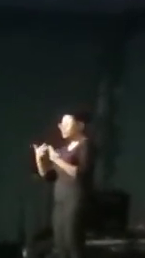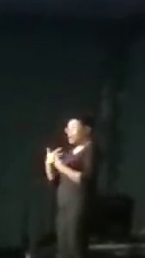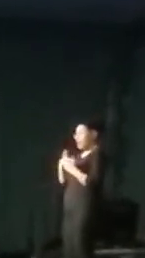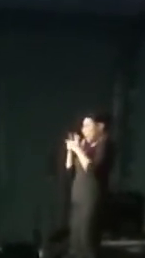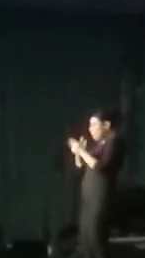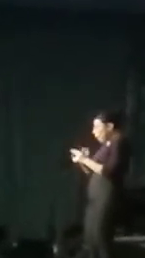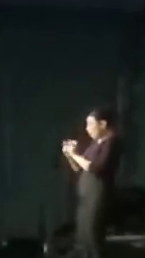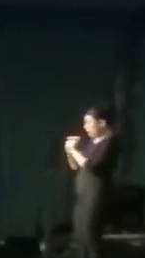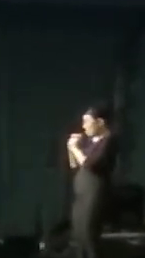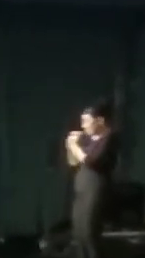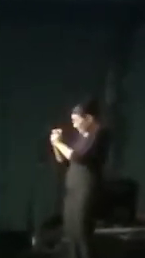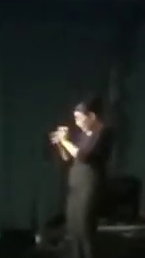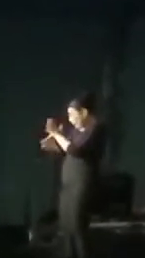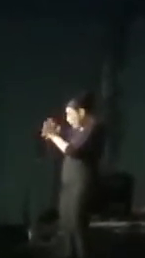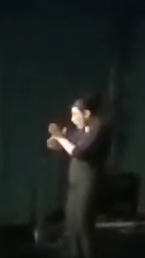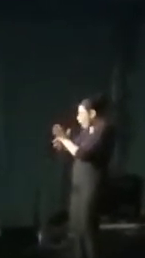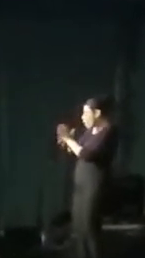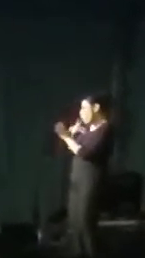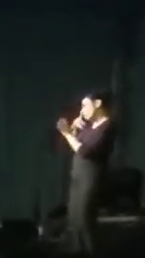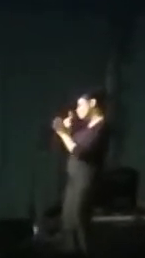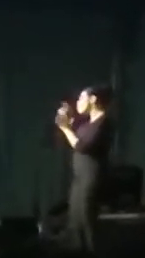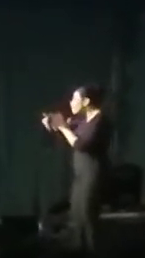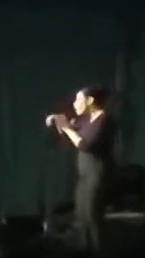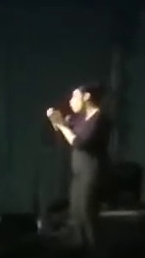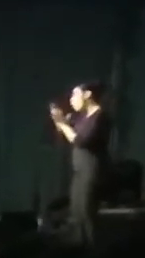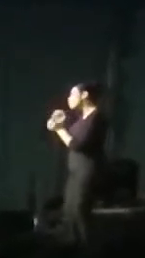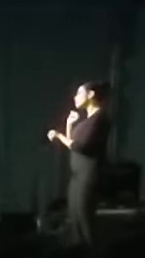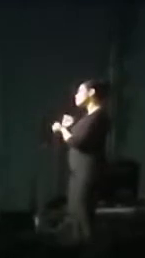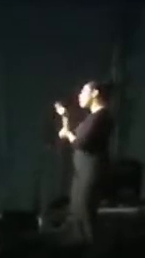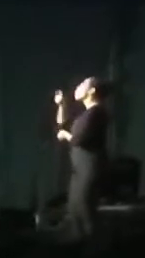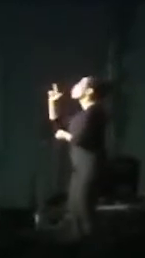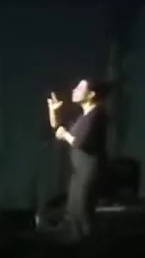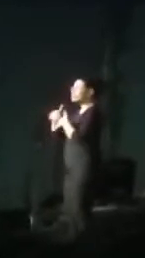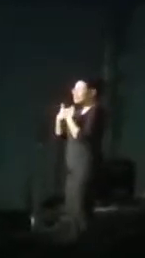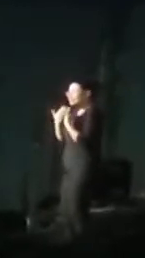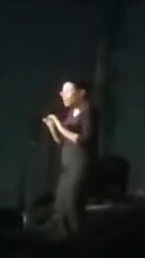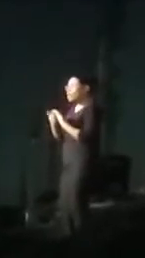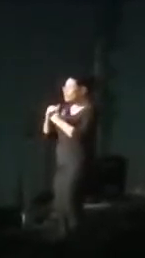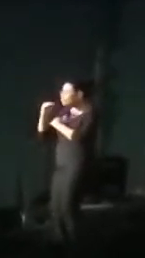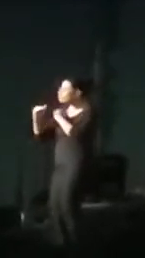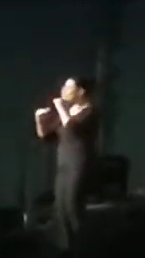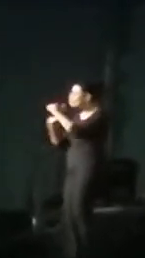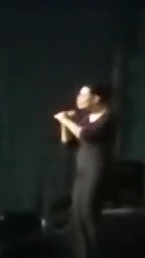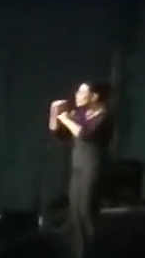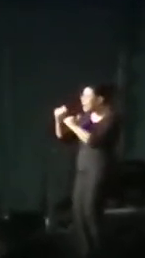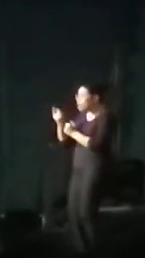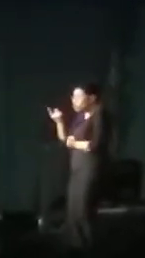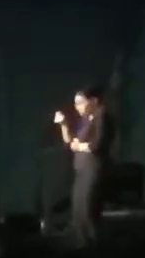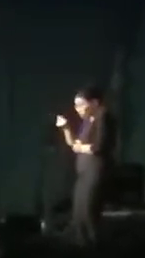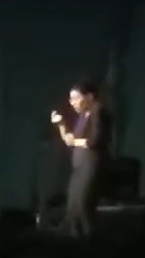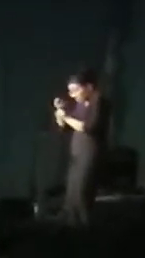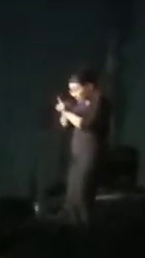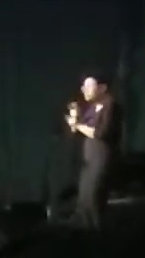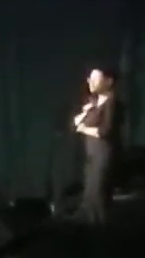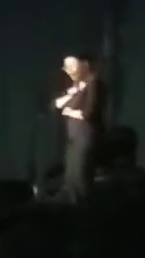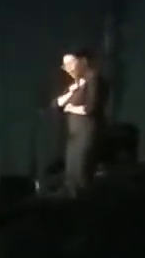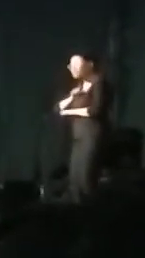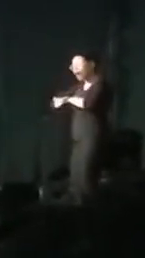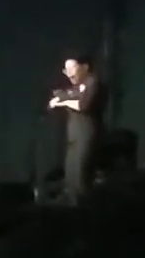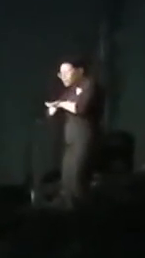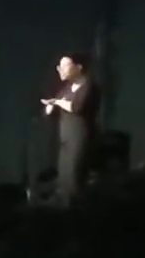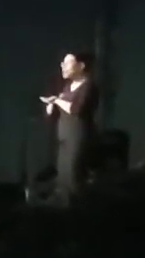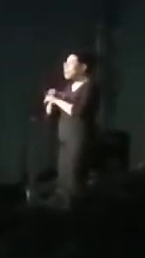frente. Ou você sobe, você fica na estação. Eu fui subindo. Dá para ir, dá para ir. Tem dinheiro esse mês? Tem. Posso